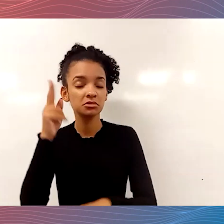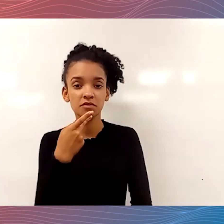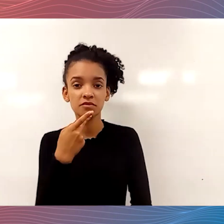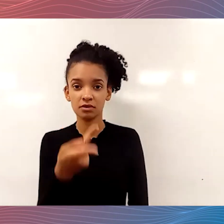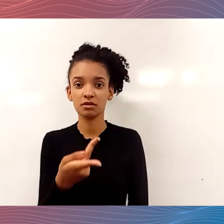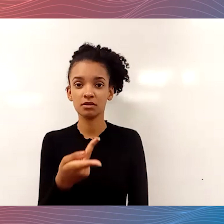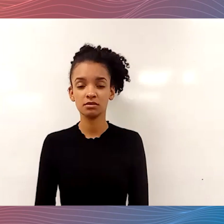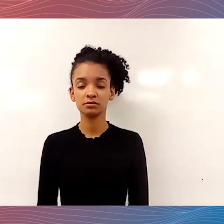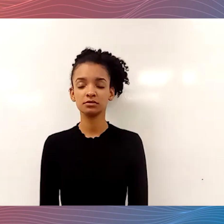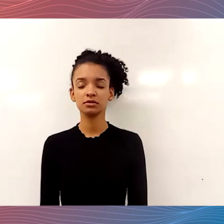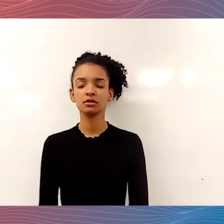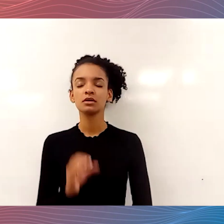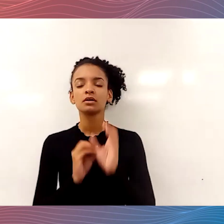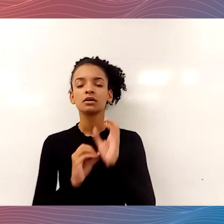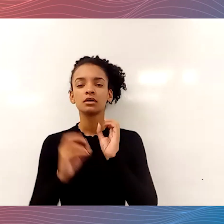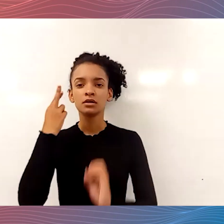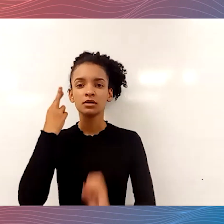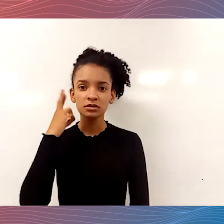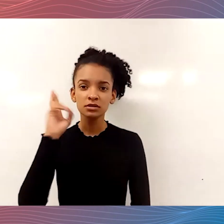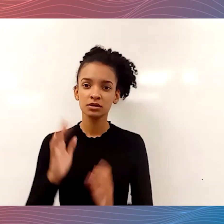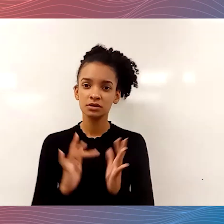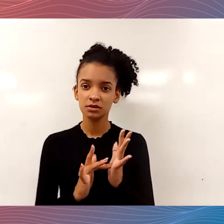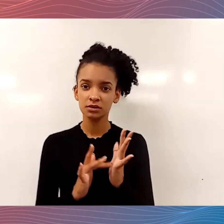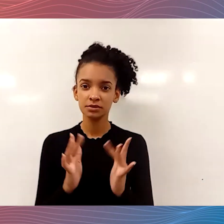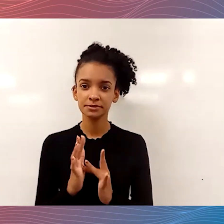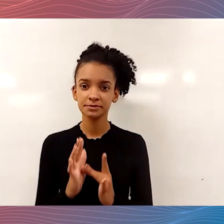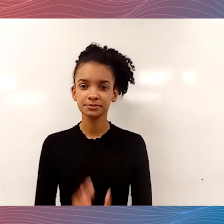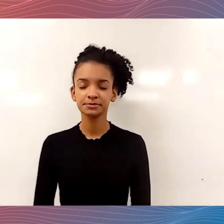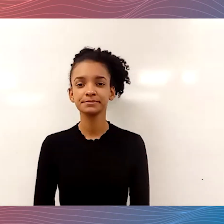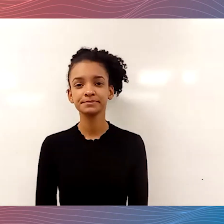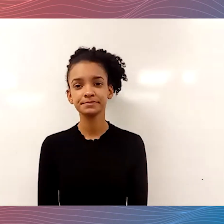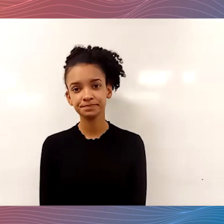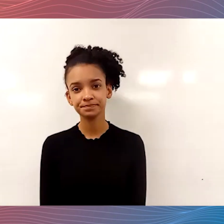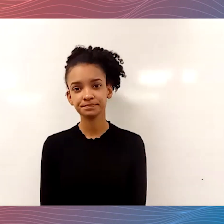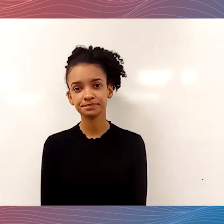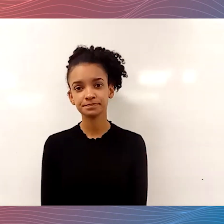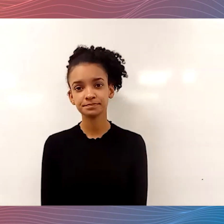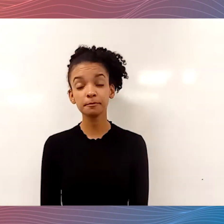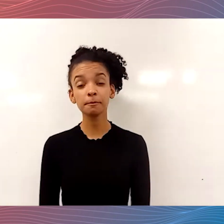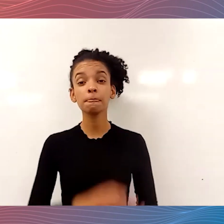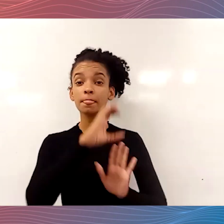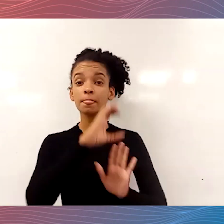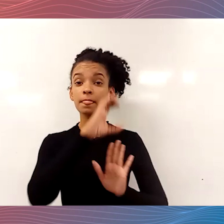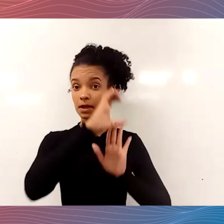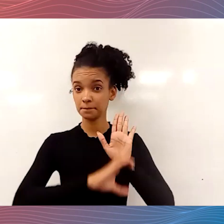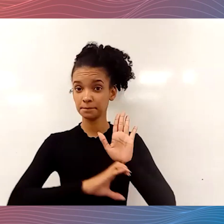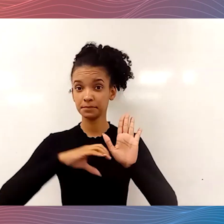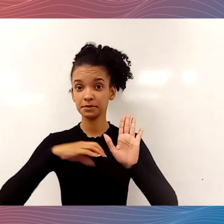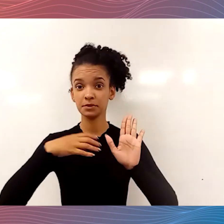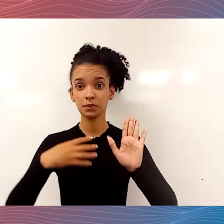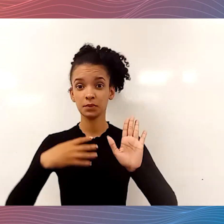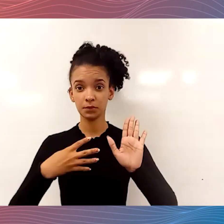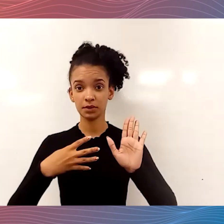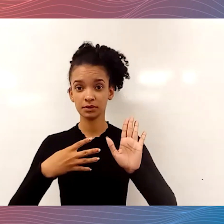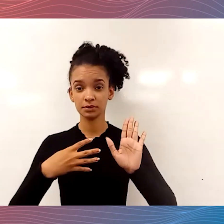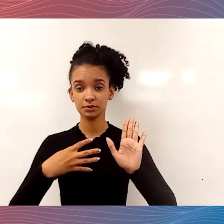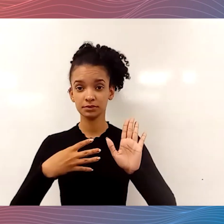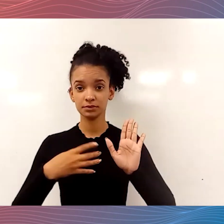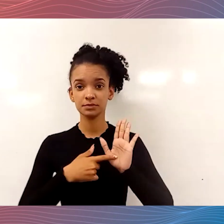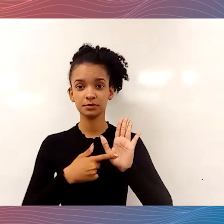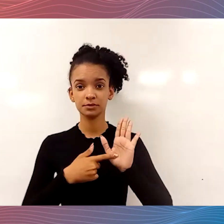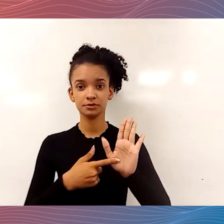Ó Senhor Jesus. E capítulo 4, né, no começo, esses versículos: a graça nos faz andar de